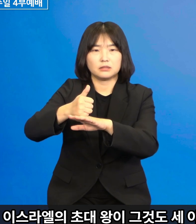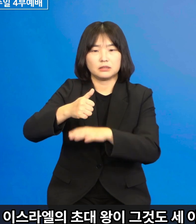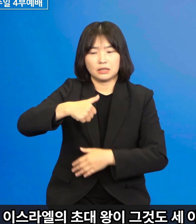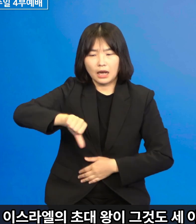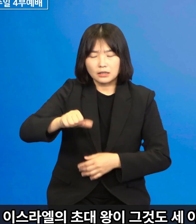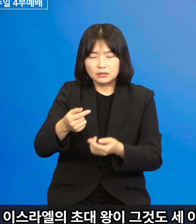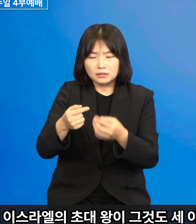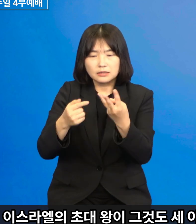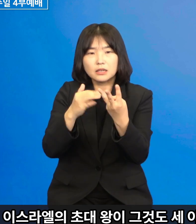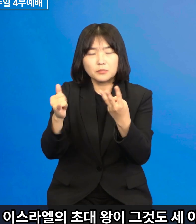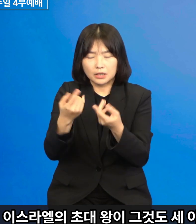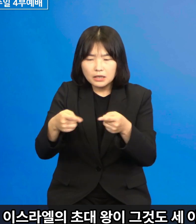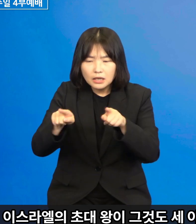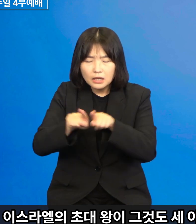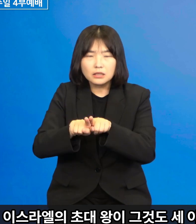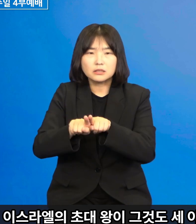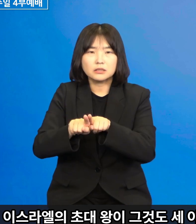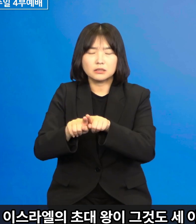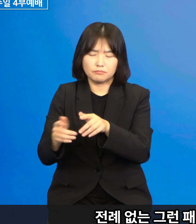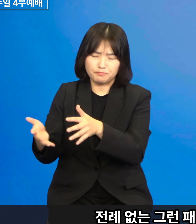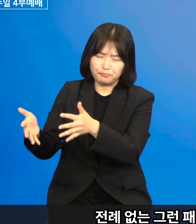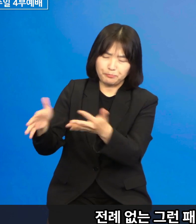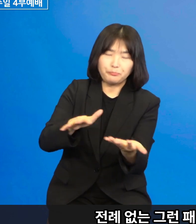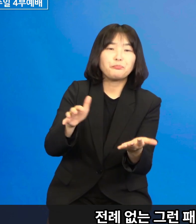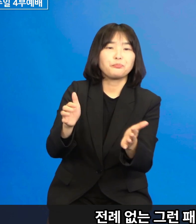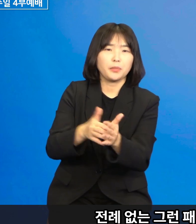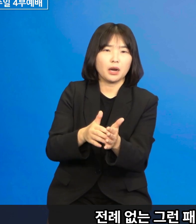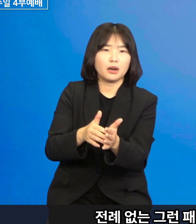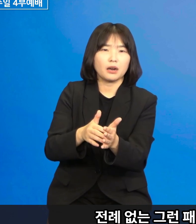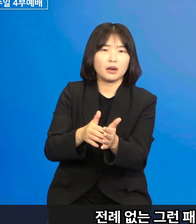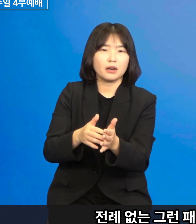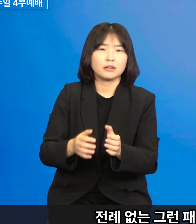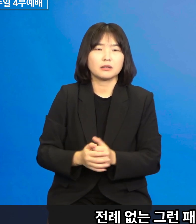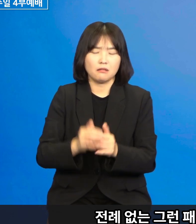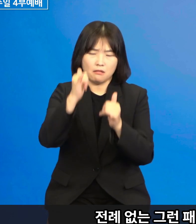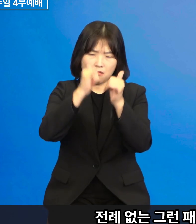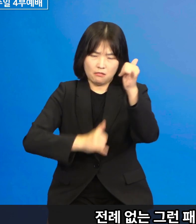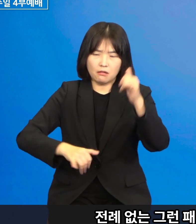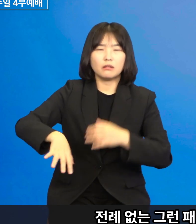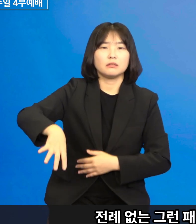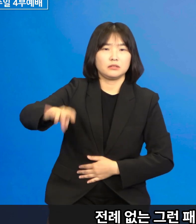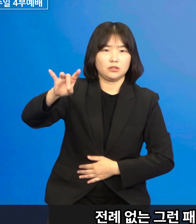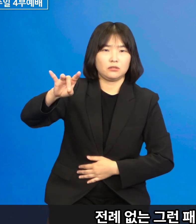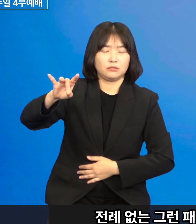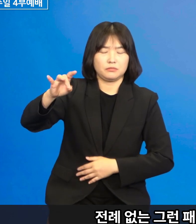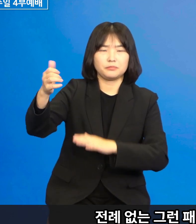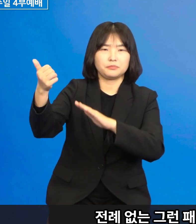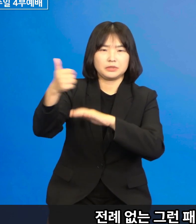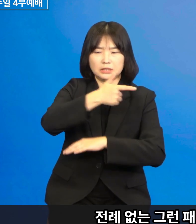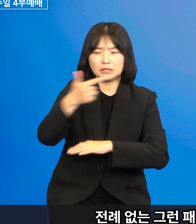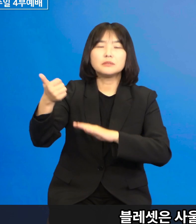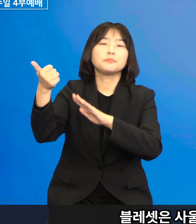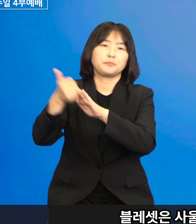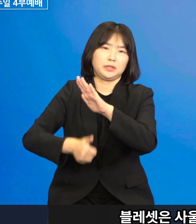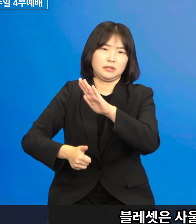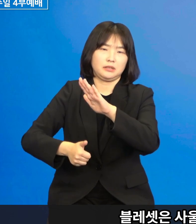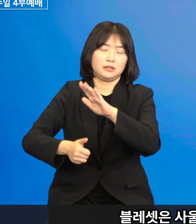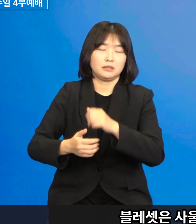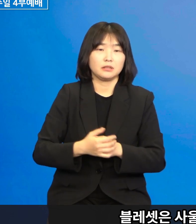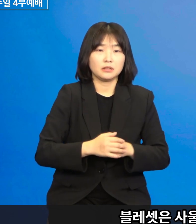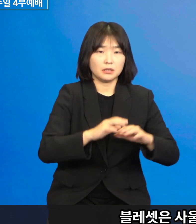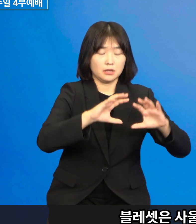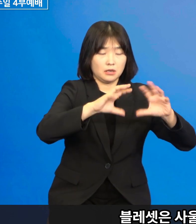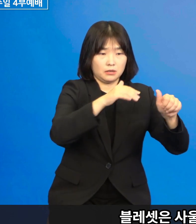한 전투에서 다 죽었기 때문에 전례 없는 그런 패배를 맞이하게 된 겁니다.